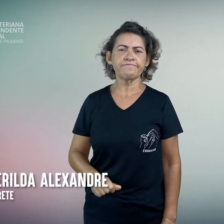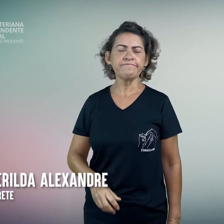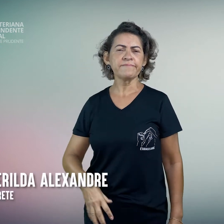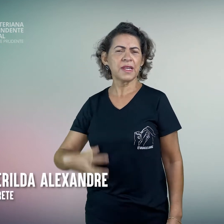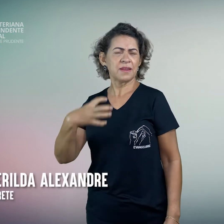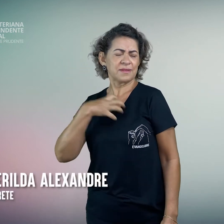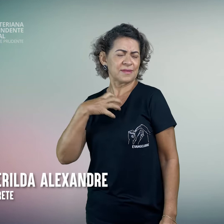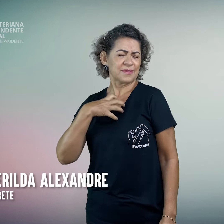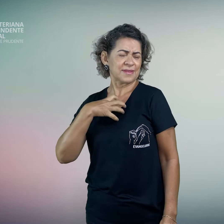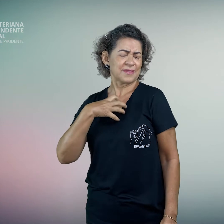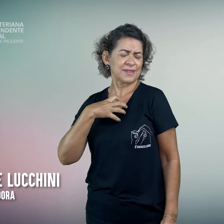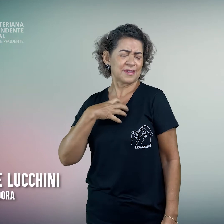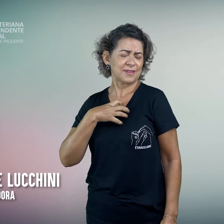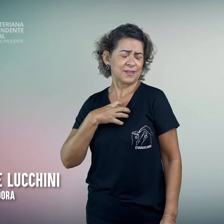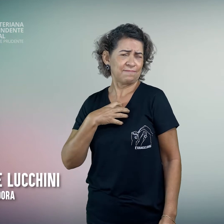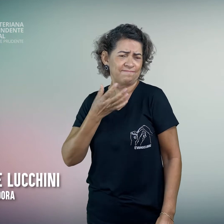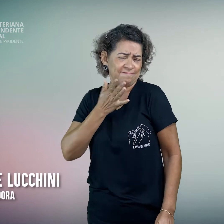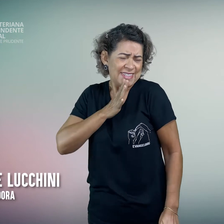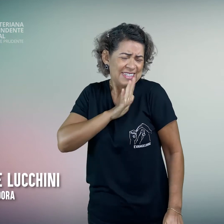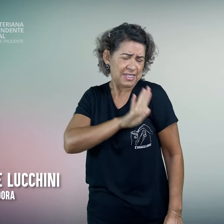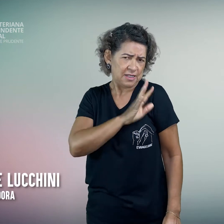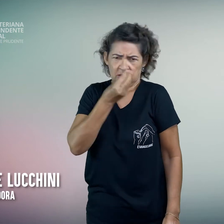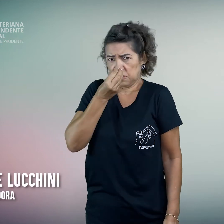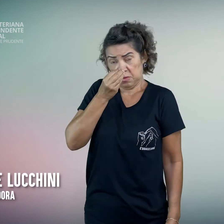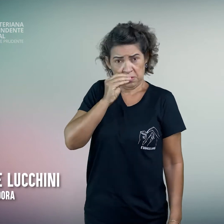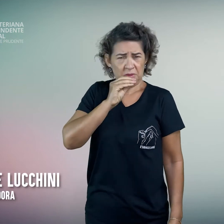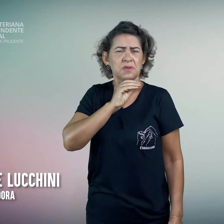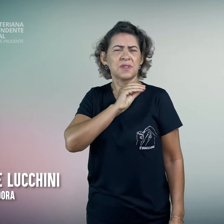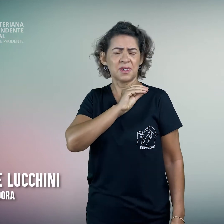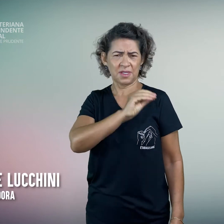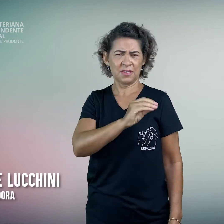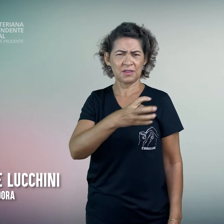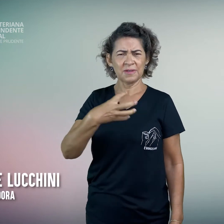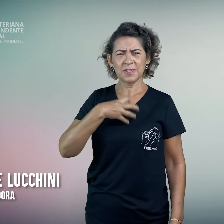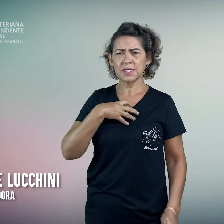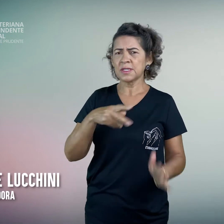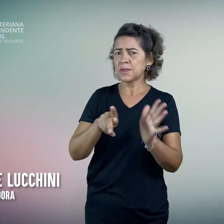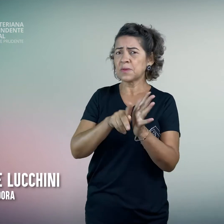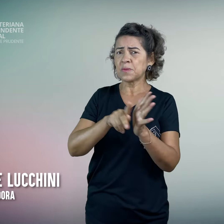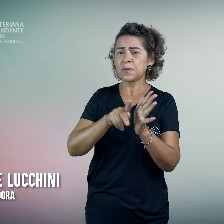Rejeição é um estado de espírito que, sem perceber, molda todo o